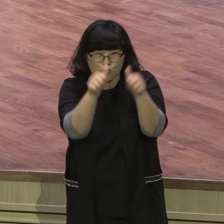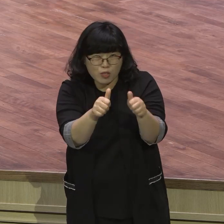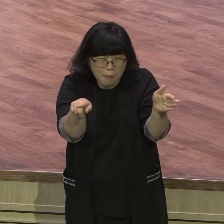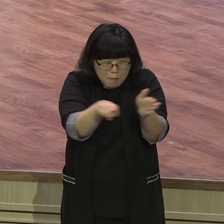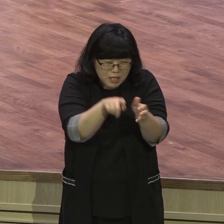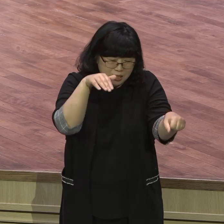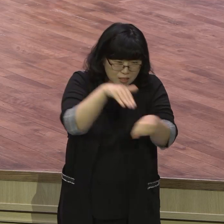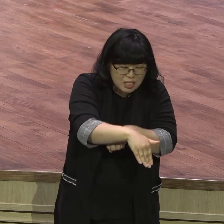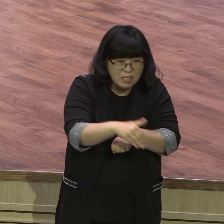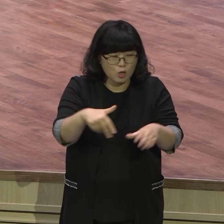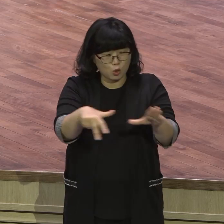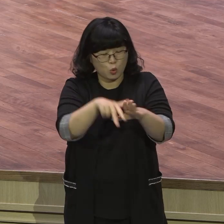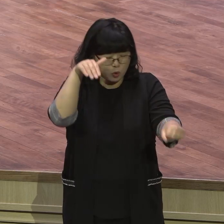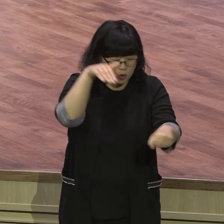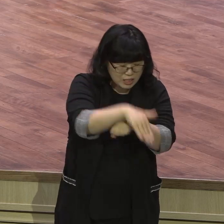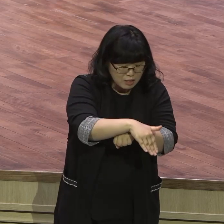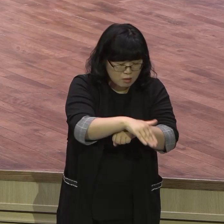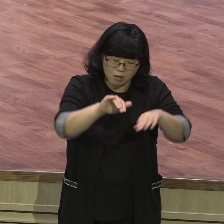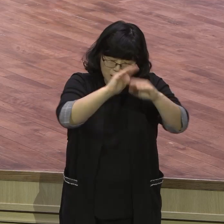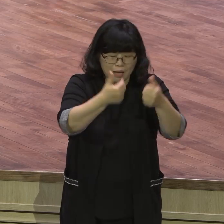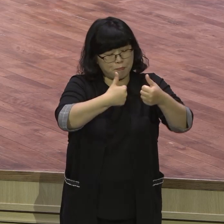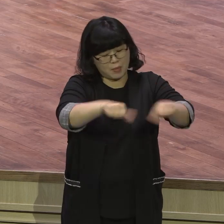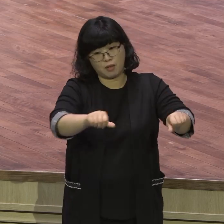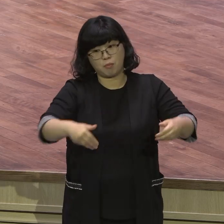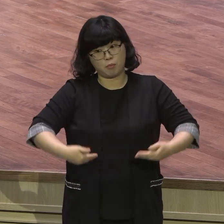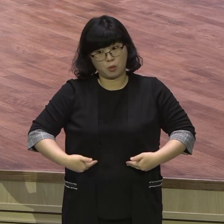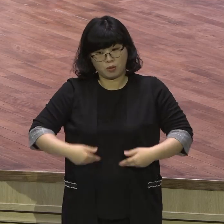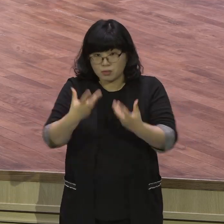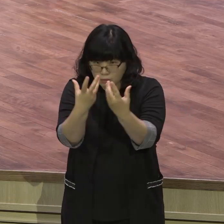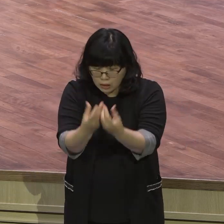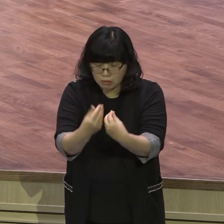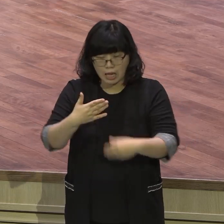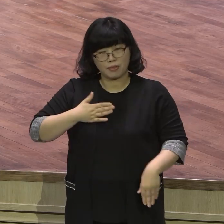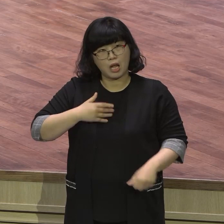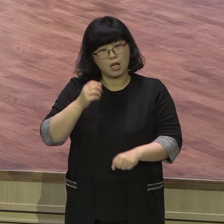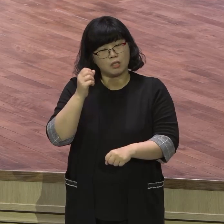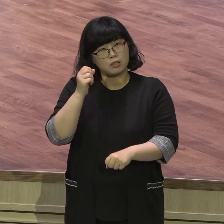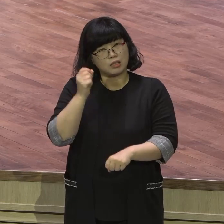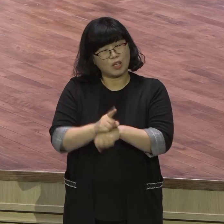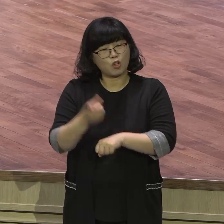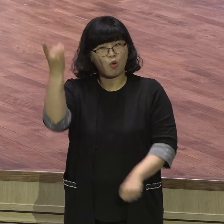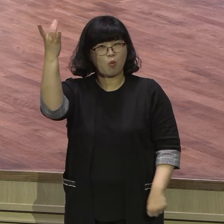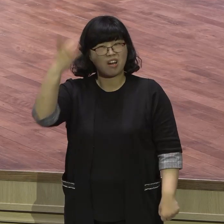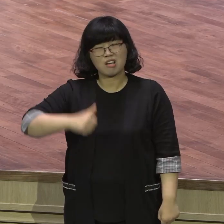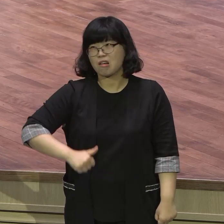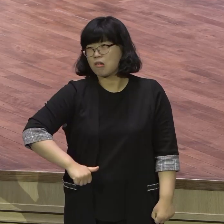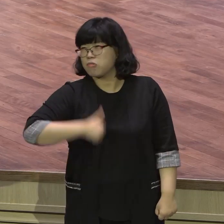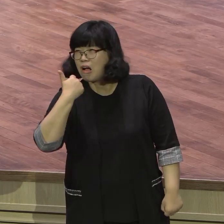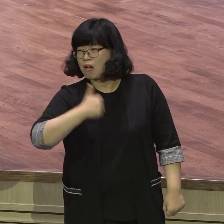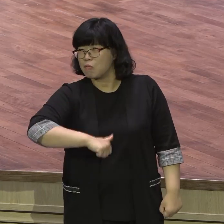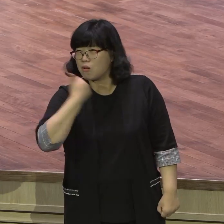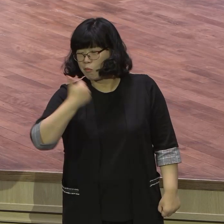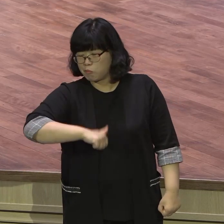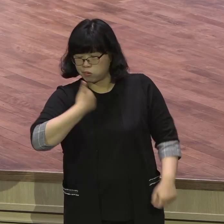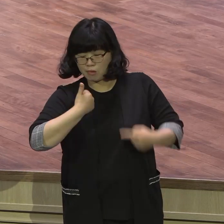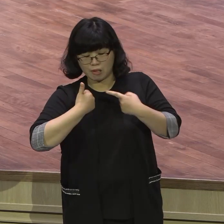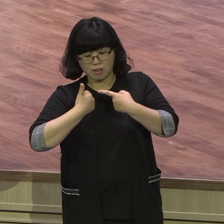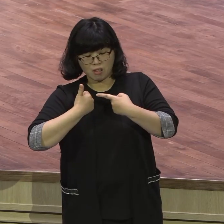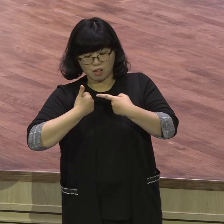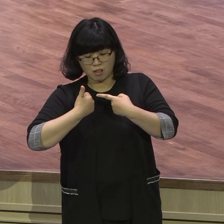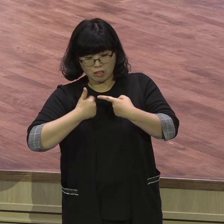성격이 좀 막 업다운이 심하고 막 화를 잘 내고 막 이런 부정적이 이런 사람들은요. 이거 체질 안 바뀌면 은혜 다